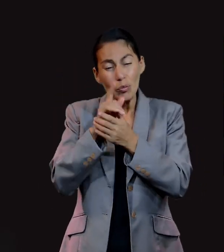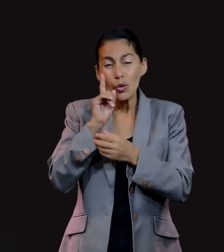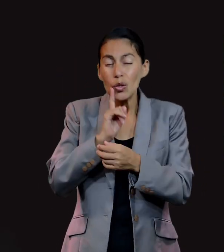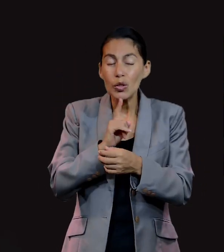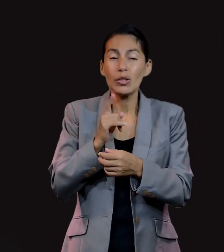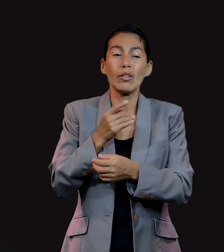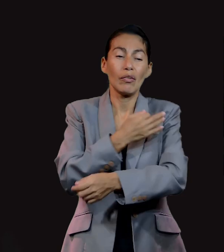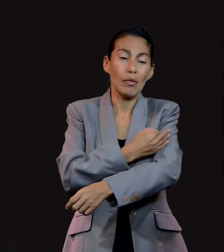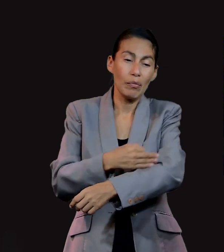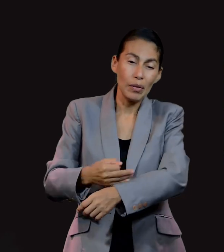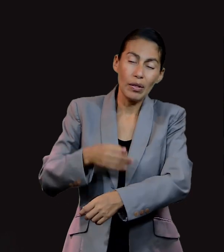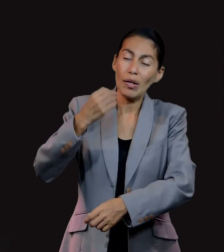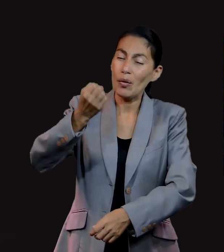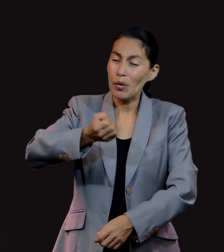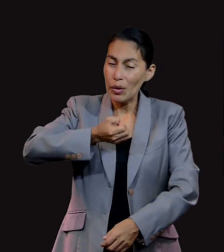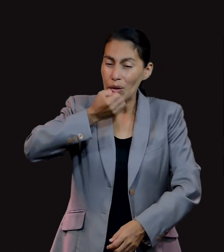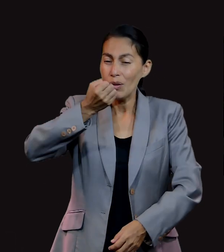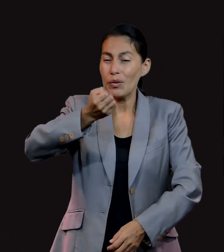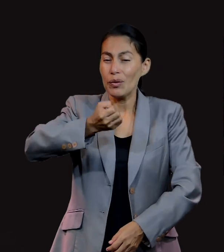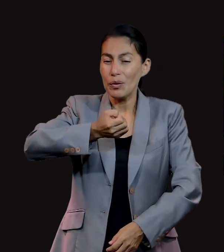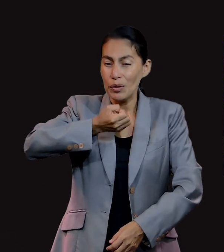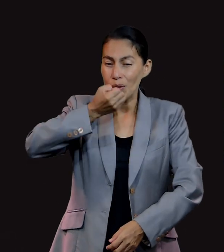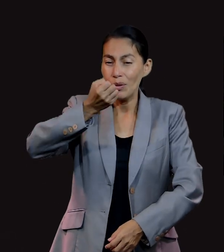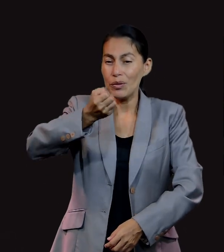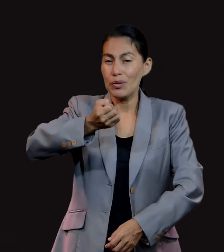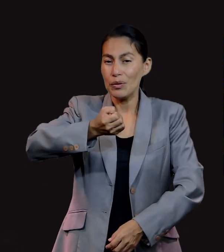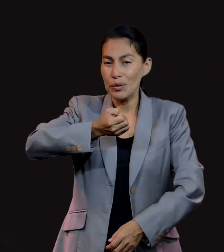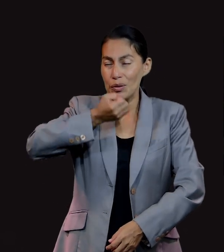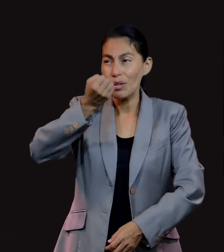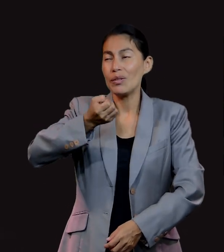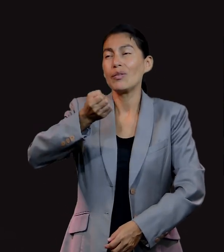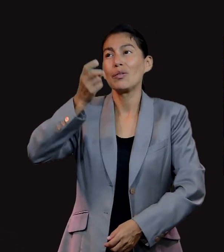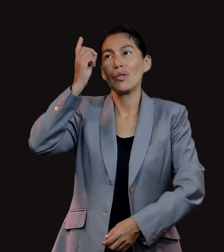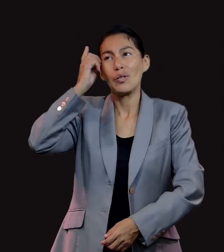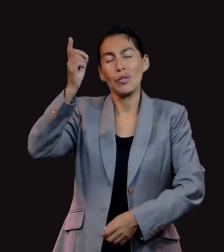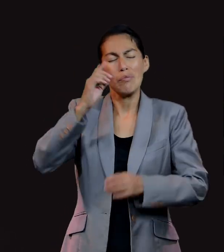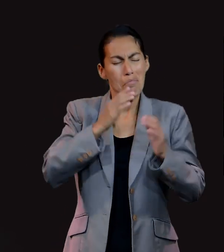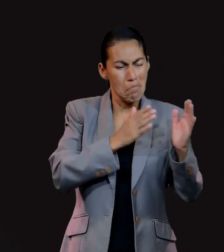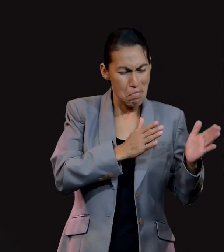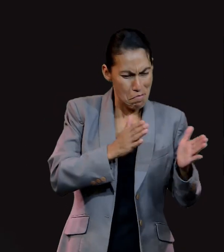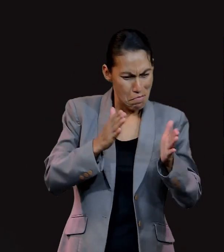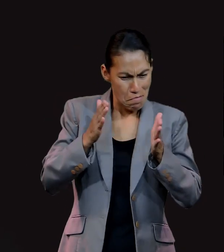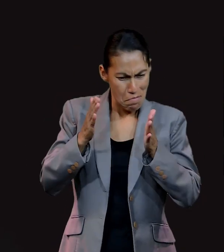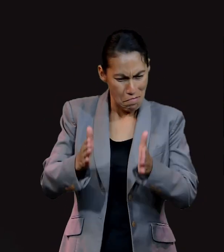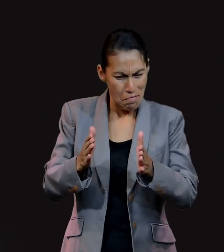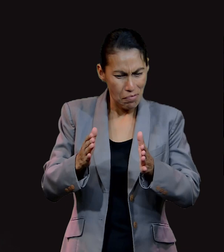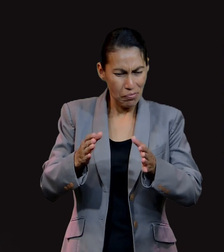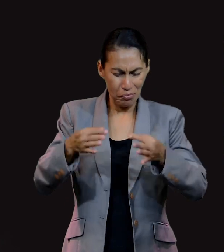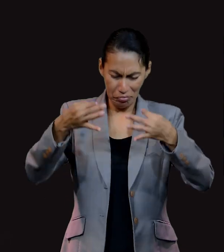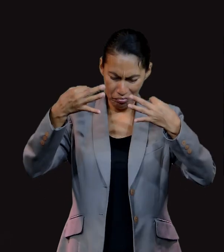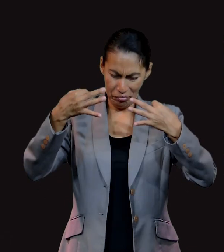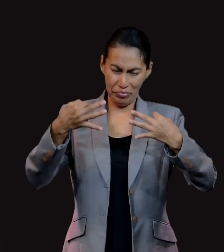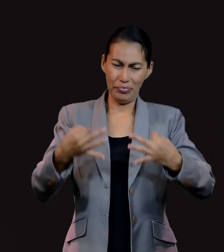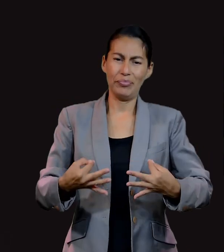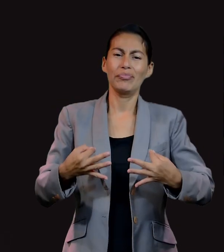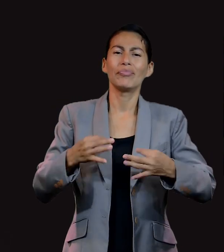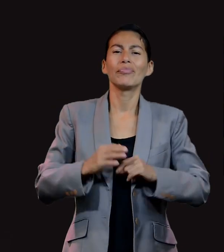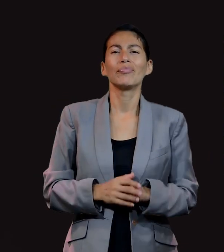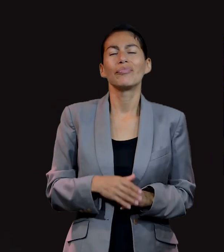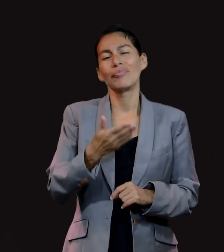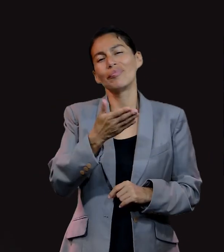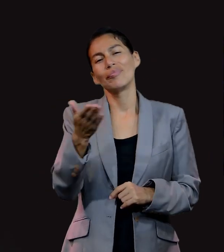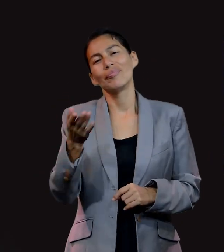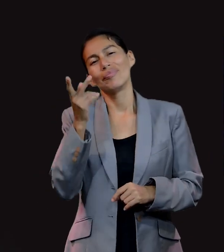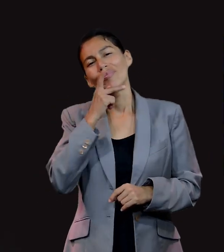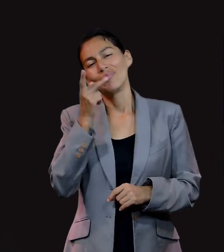seres queridos y Dios tiene planes muy claros respecto